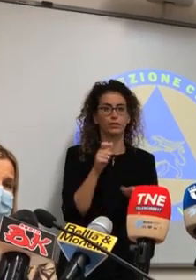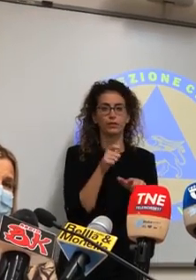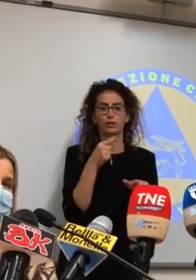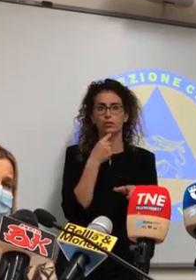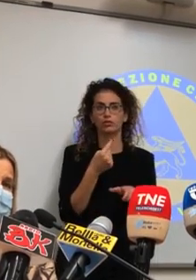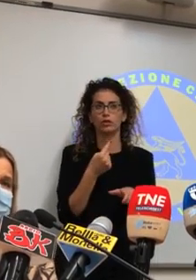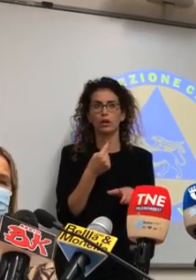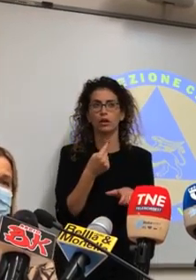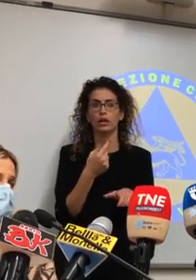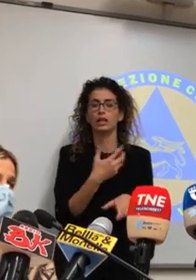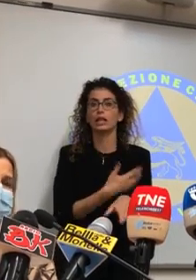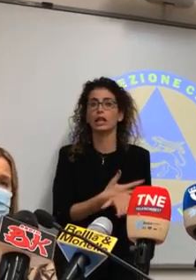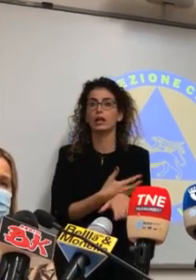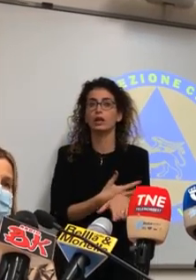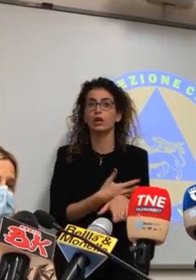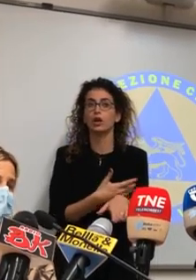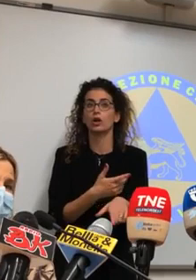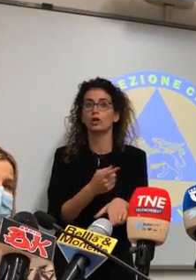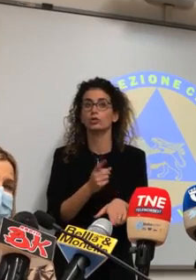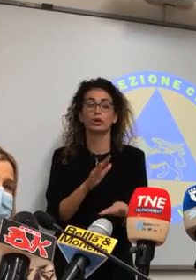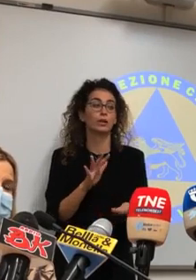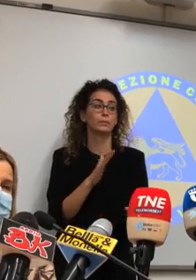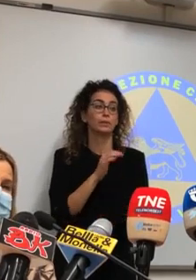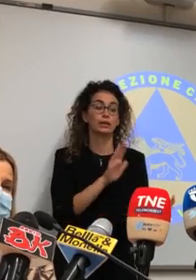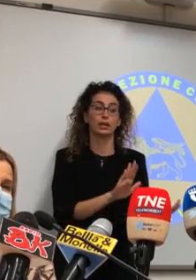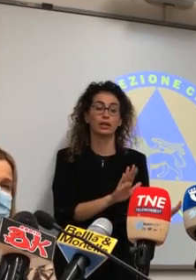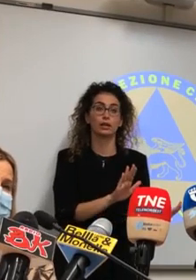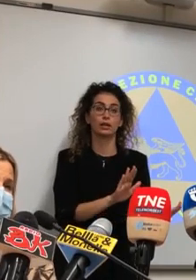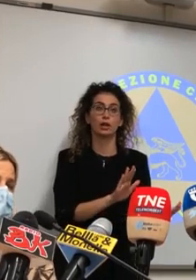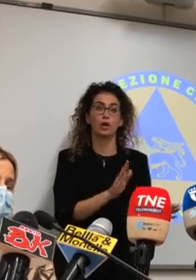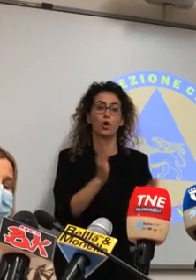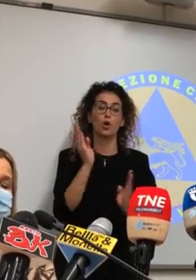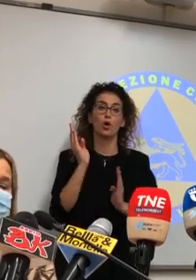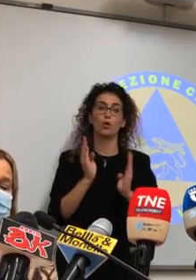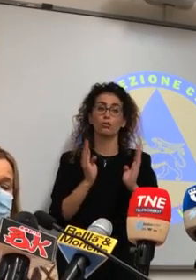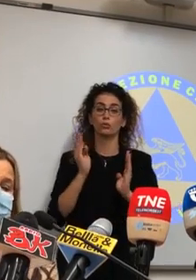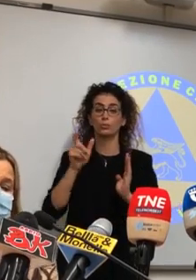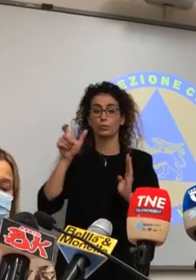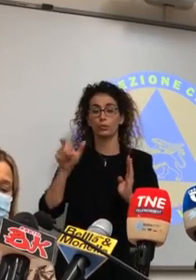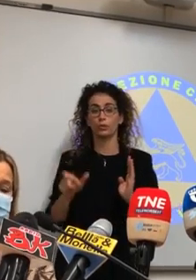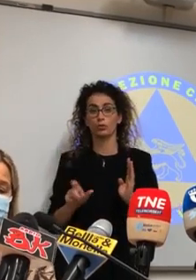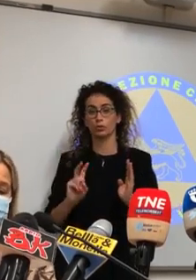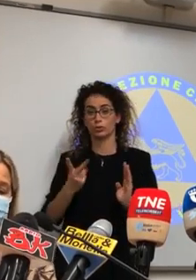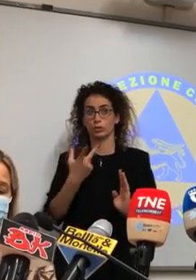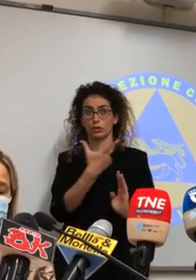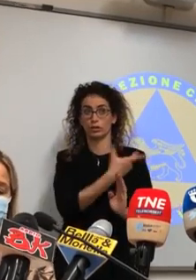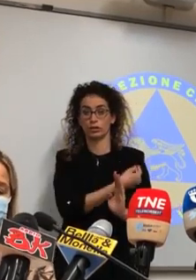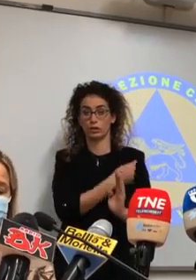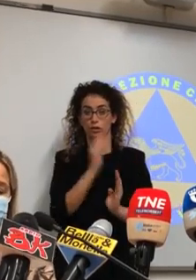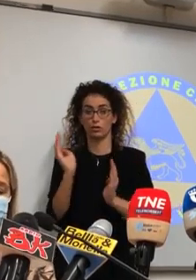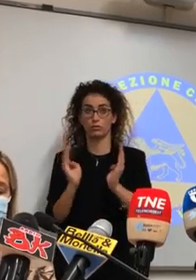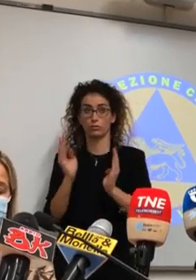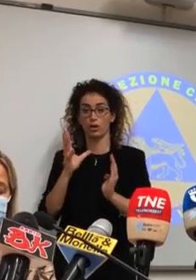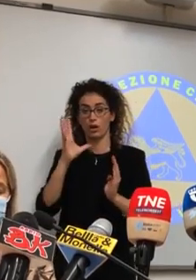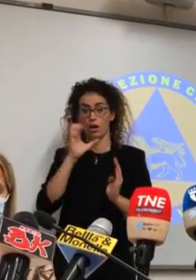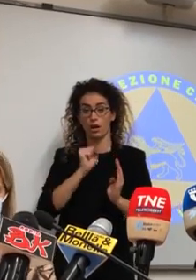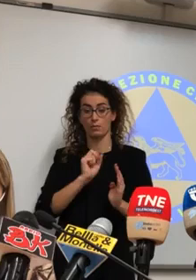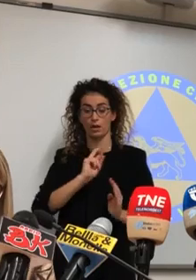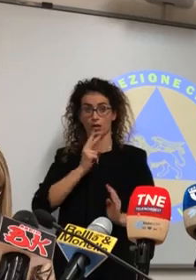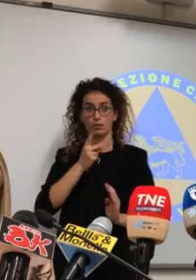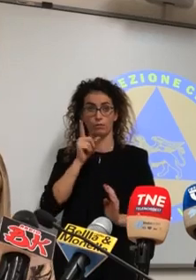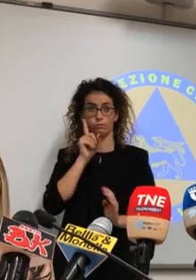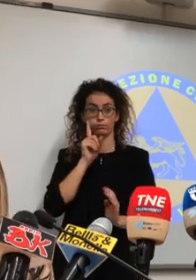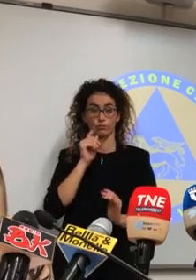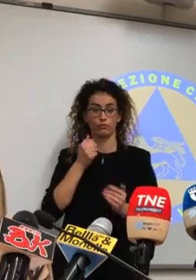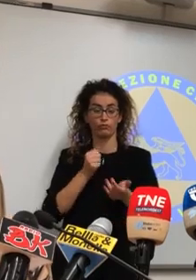nemmeno un sierologico. Non è previsto. Confrontato con un vaccinato a seconda dose per capire se almeno gli stessi